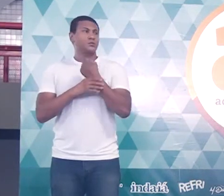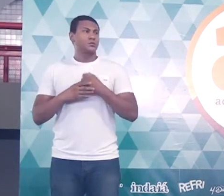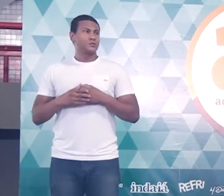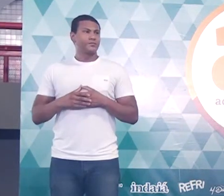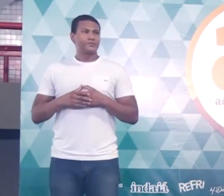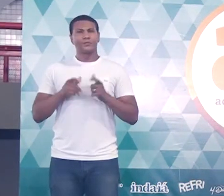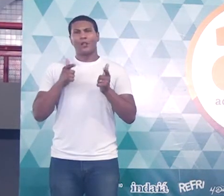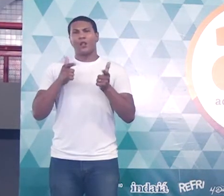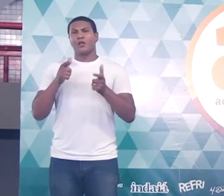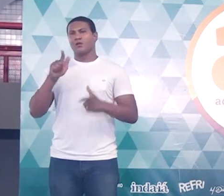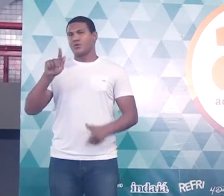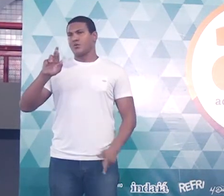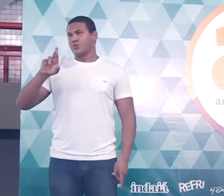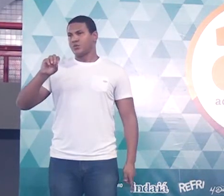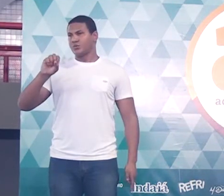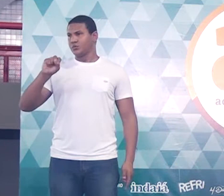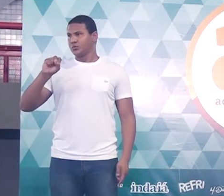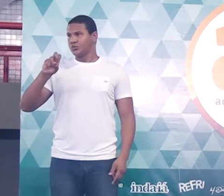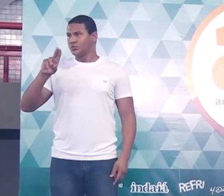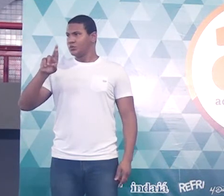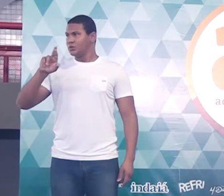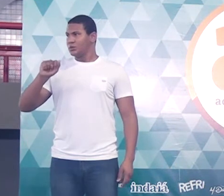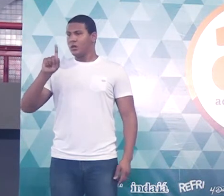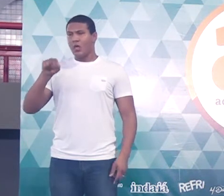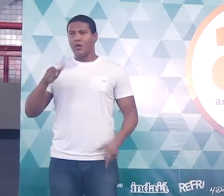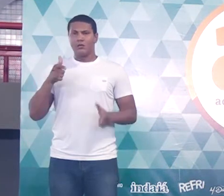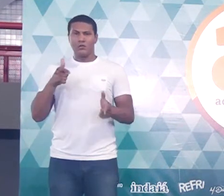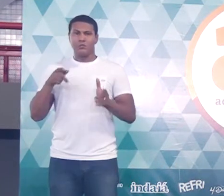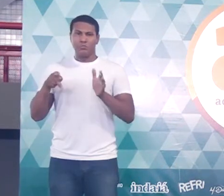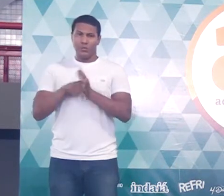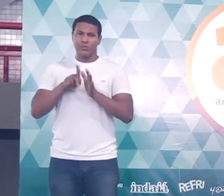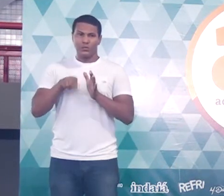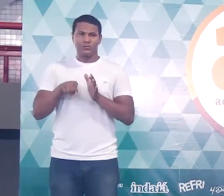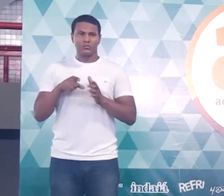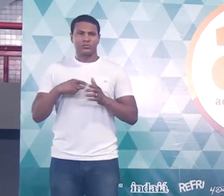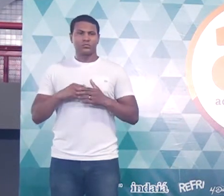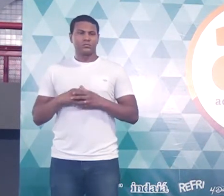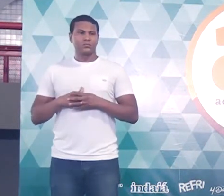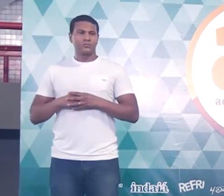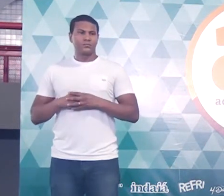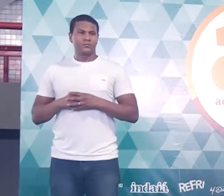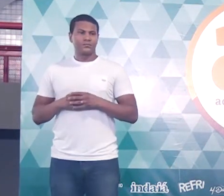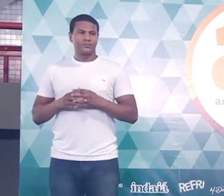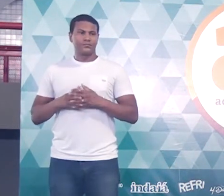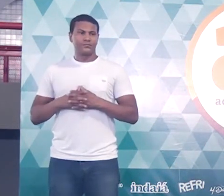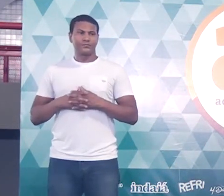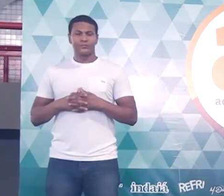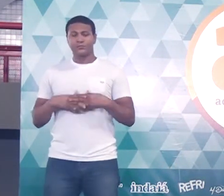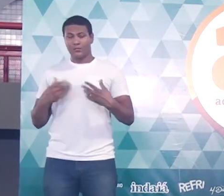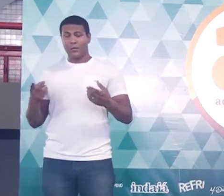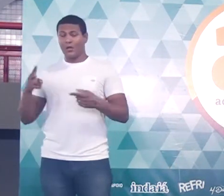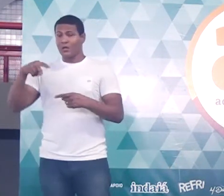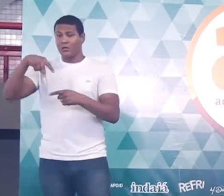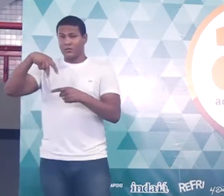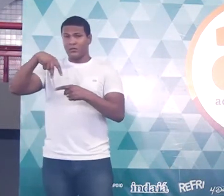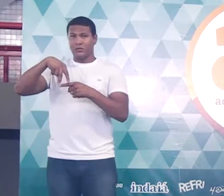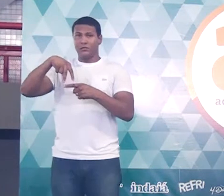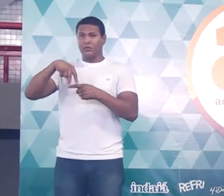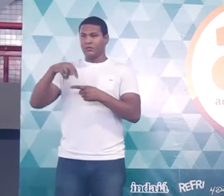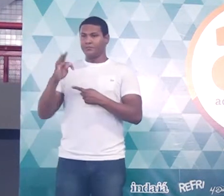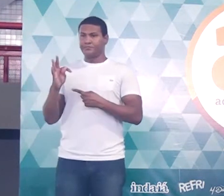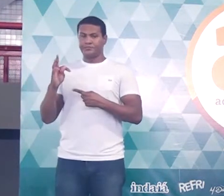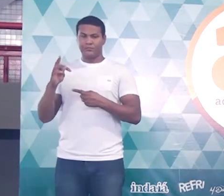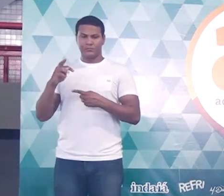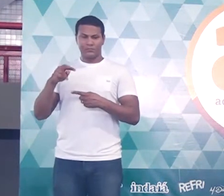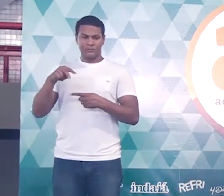vulgarmente chamada, ela vai estar relacionada justamente com essa área de seção transversal. Esse ΔT aí,